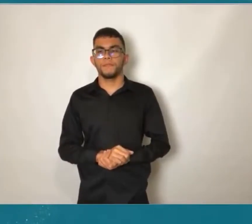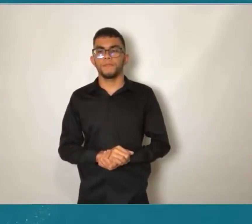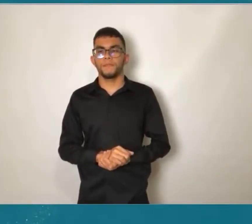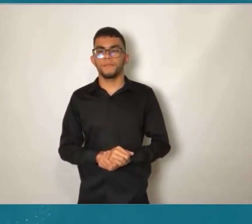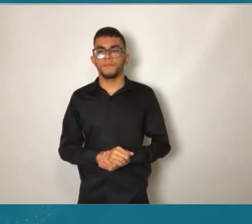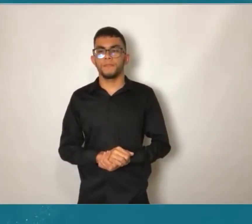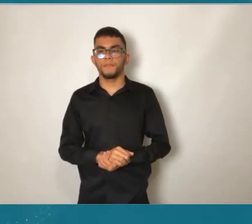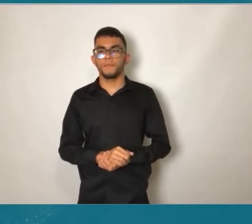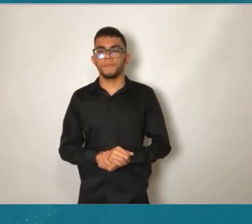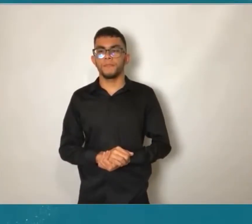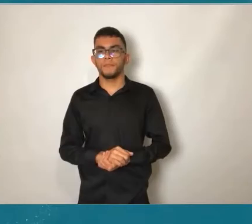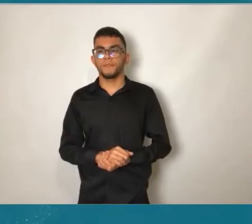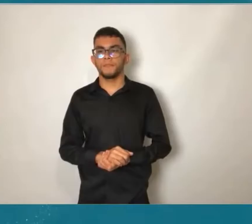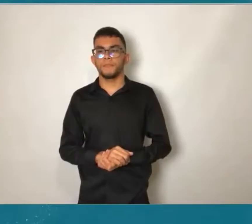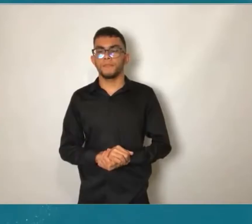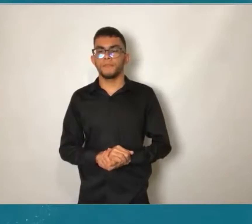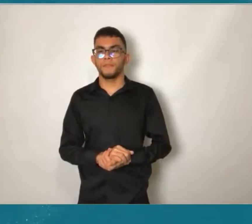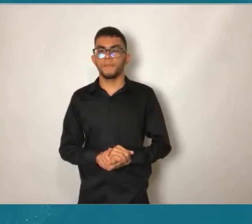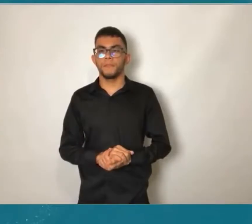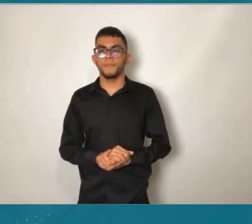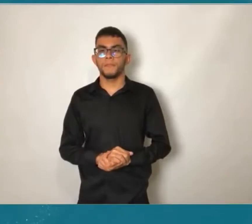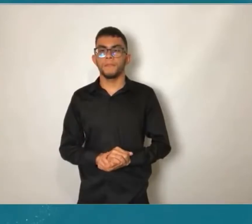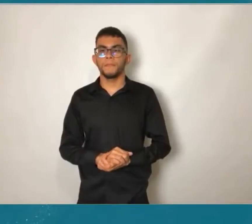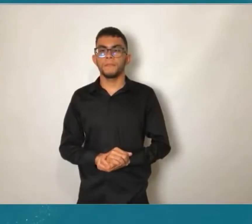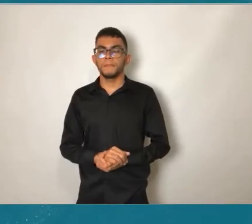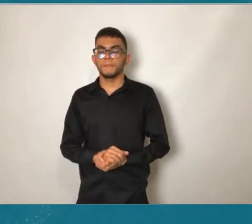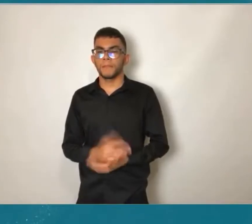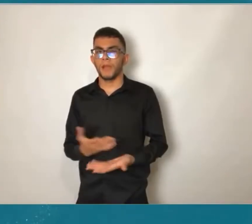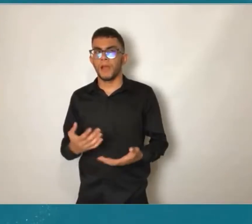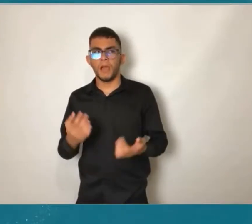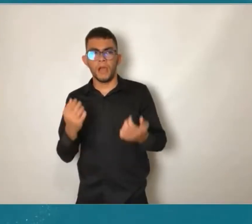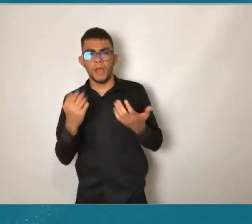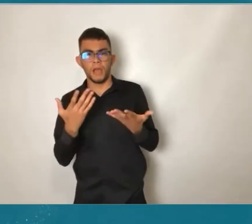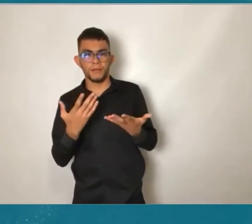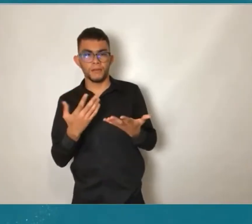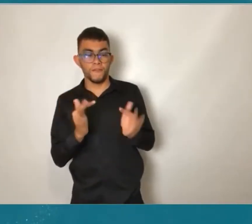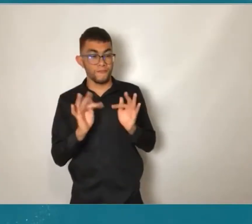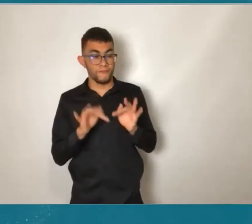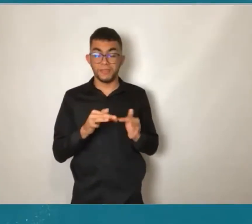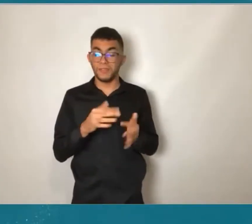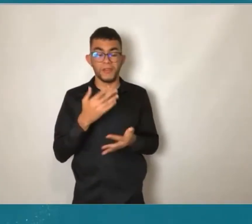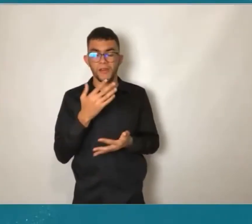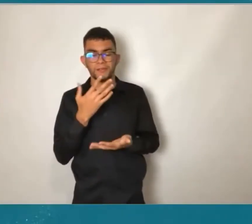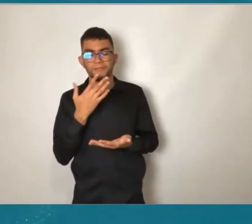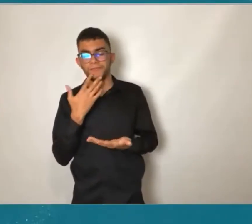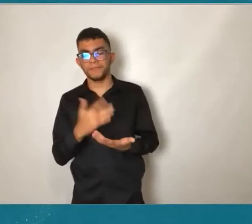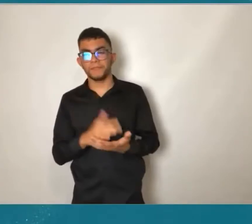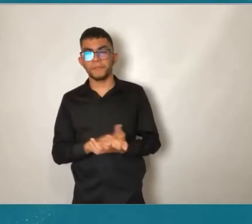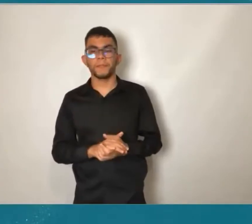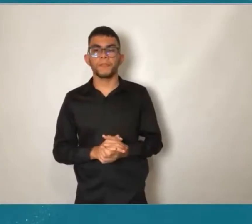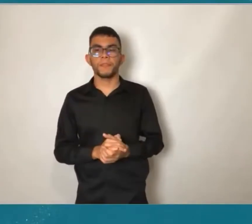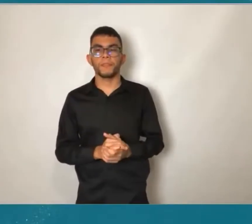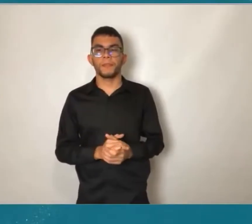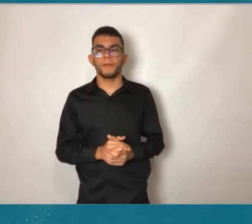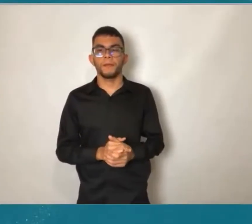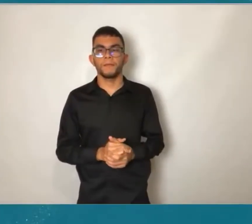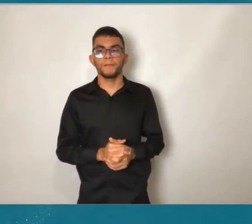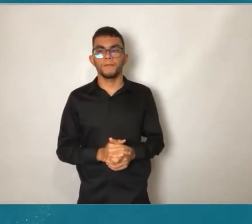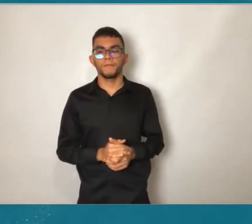obrigado por Deus se preocupar conosco e Deus hoje está